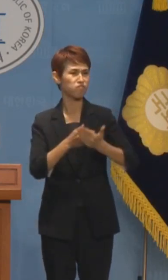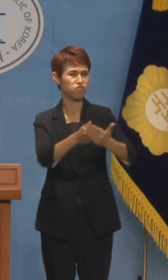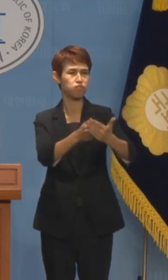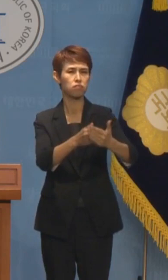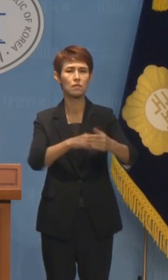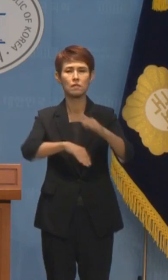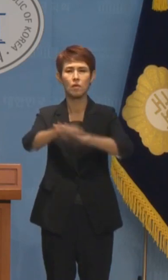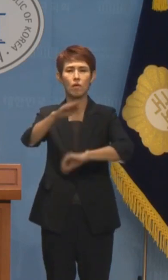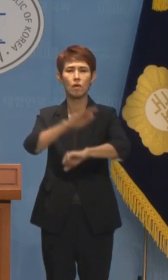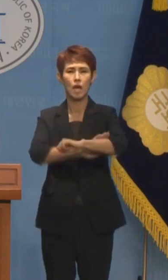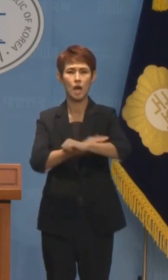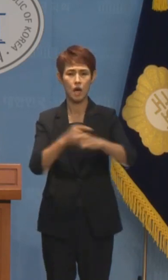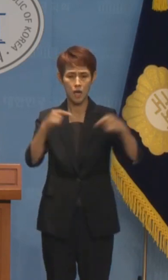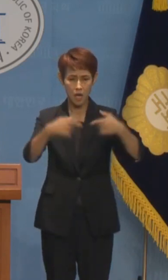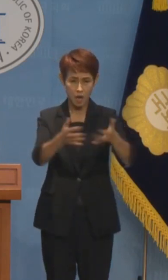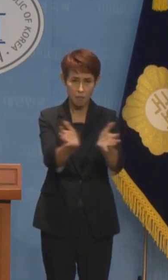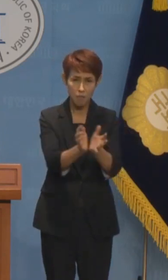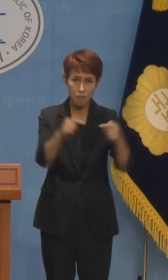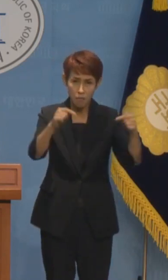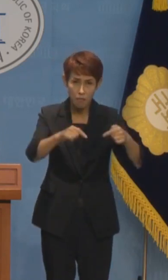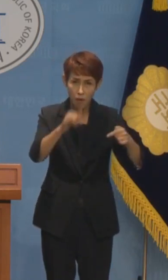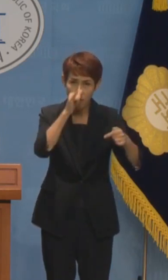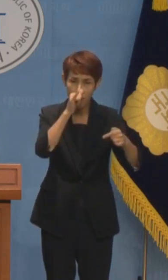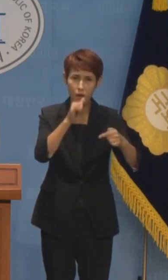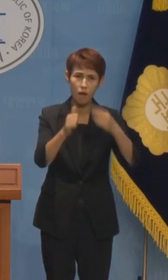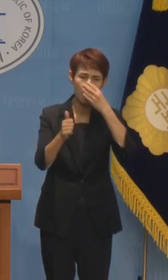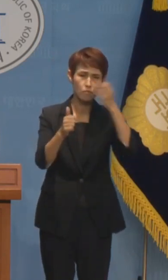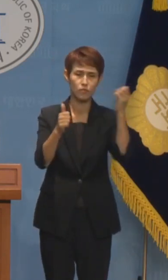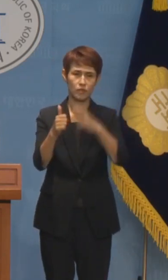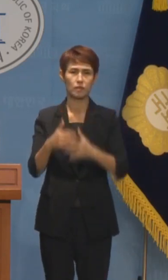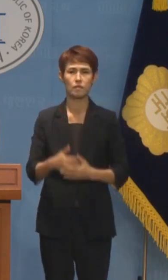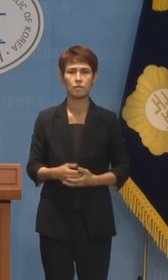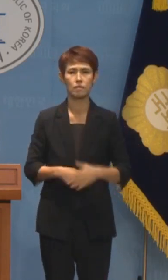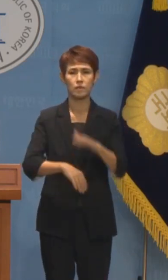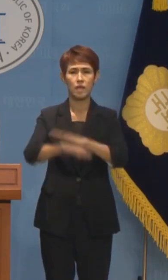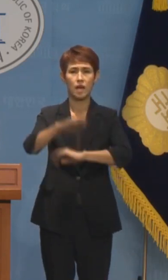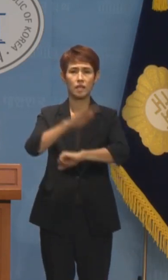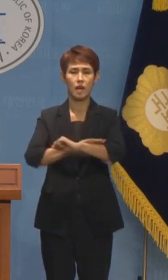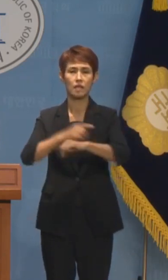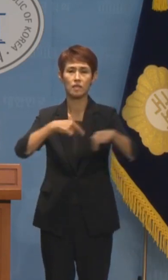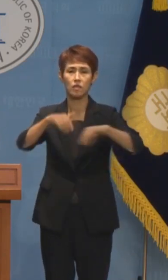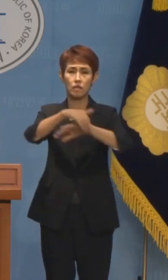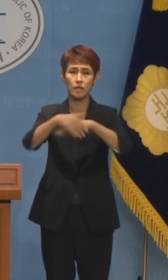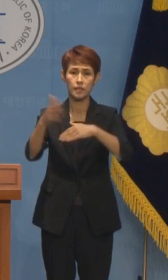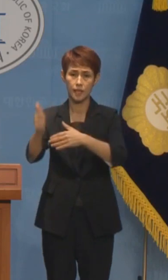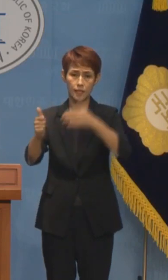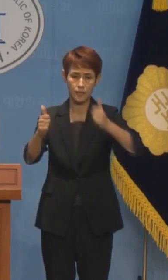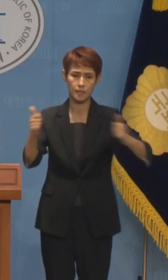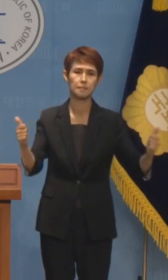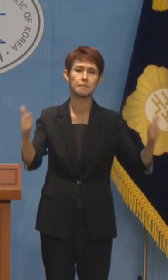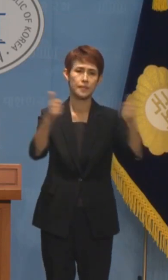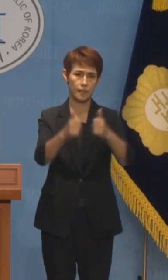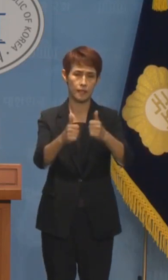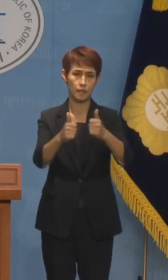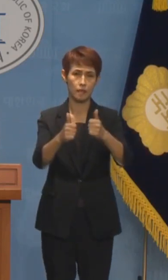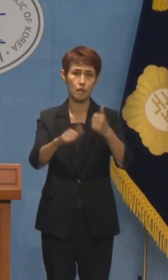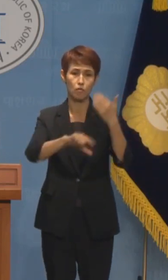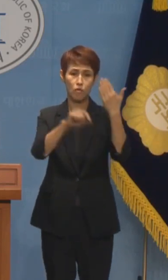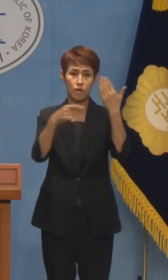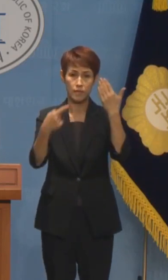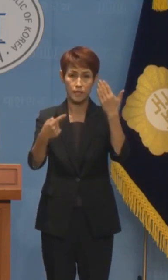협치도 찬물을 끼얹습니다 양당 정책위의장이 오늘 만나 지난 1일 대표